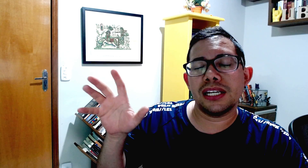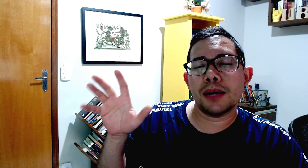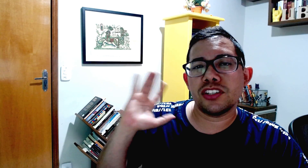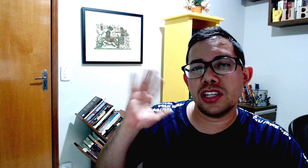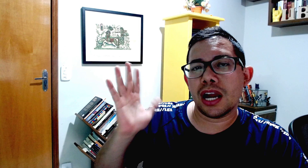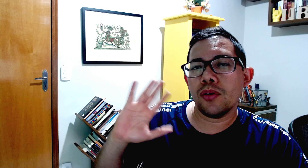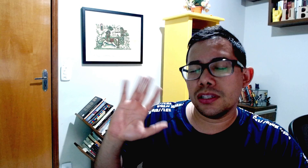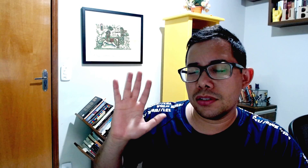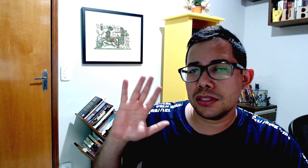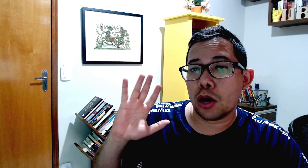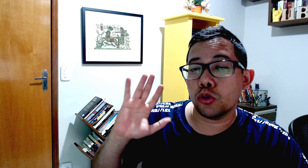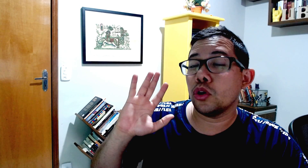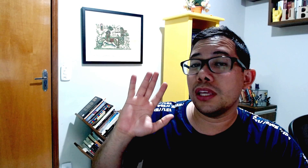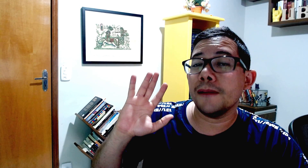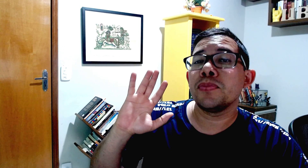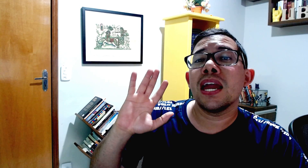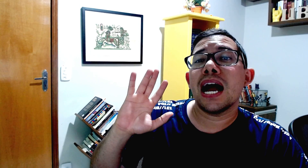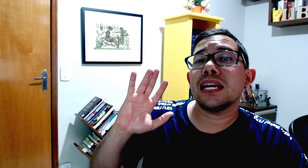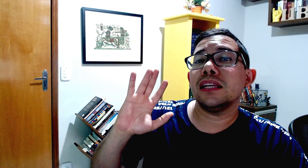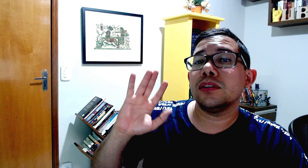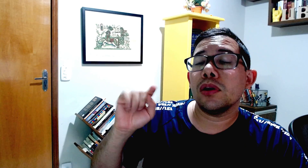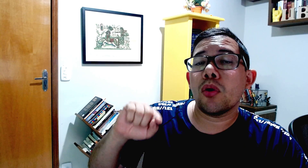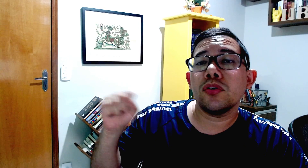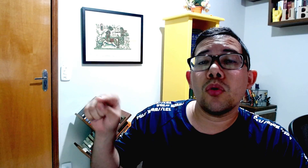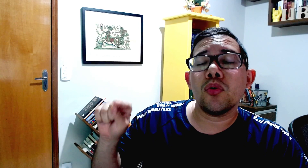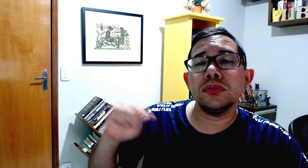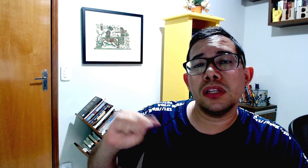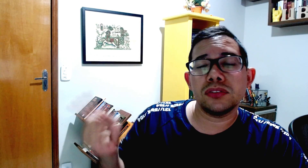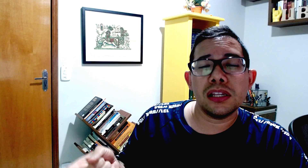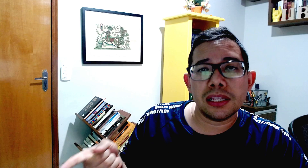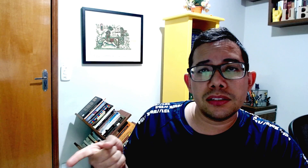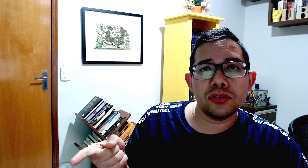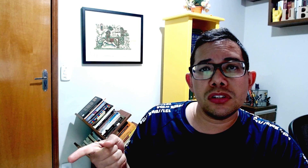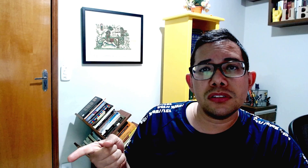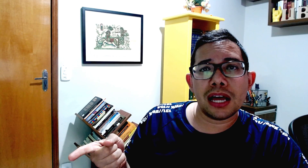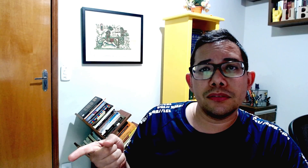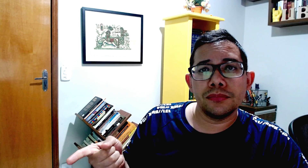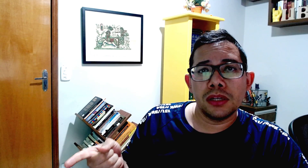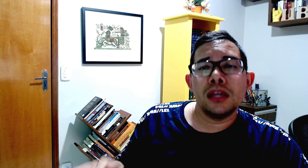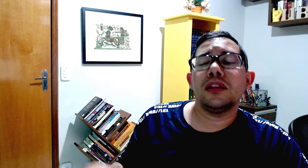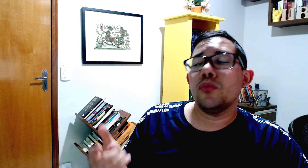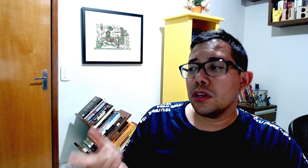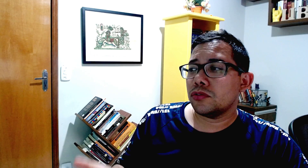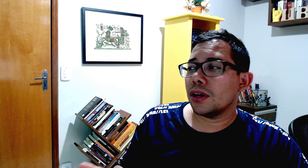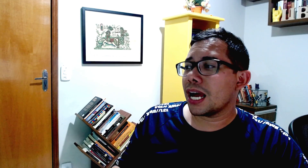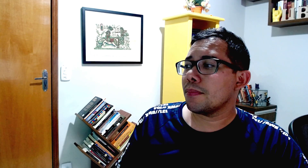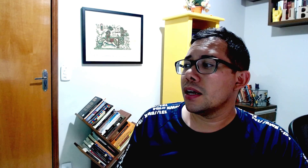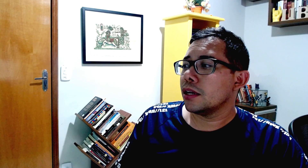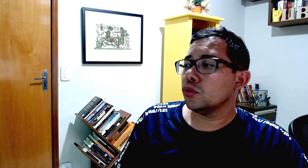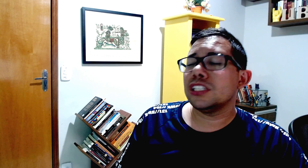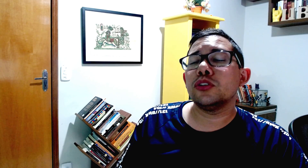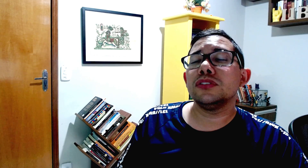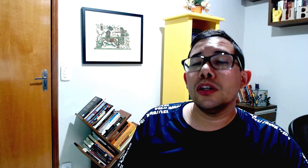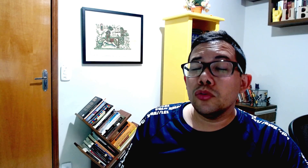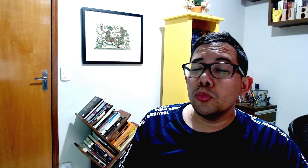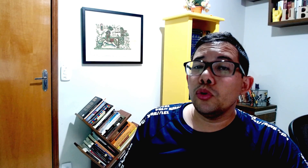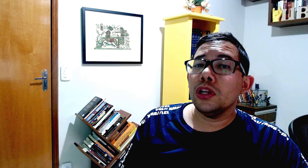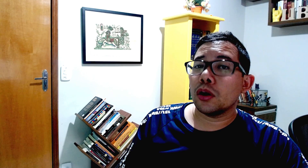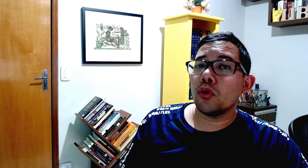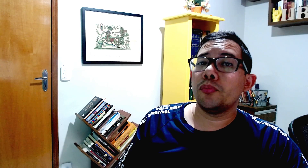assim, gramatical desse sinal. Só que a questão é qual que é o contexto que ele está sendo utilizado. Então, isso acaba nos ajudando muito a